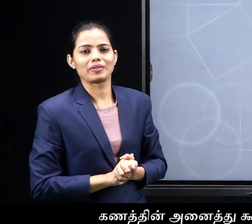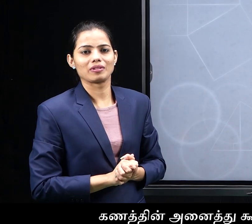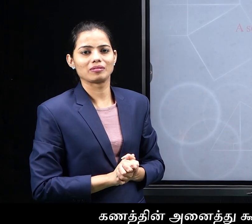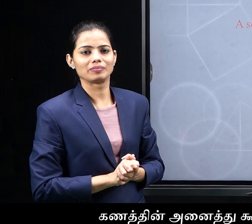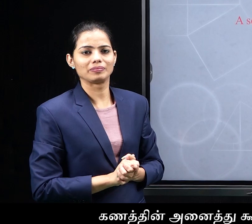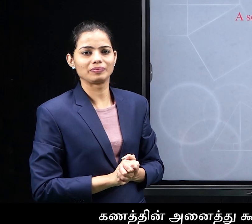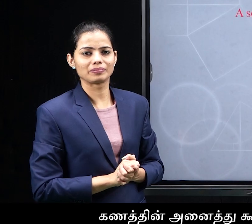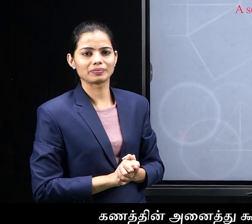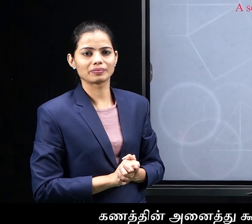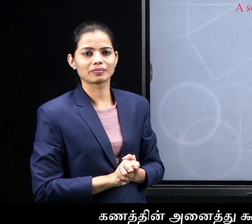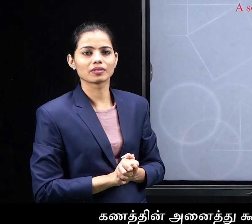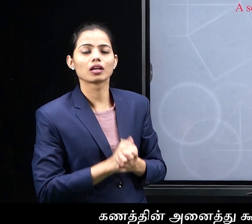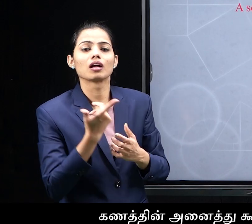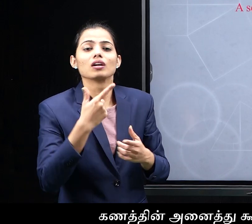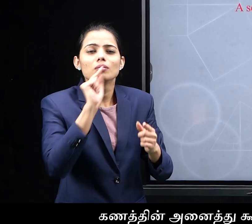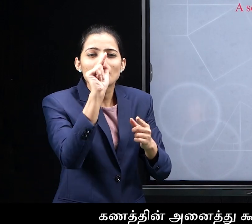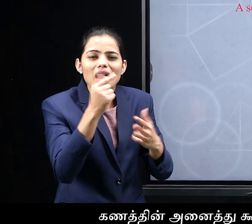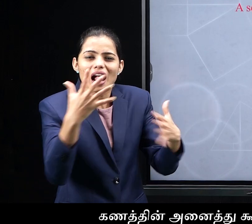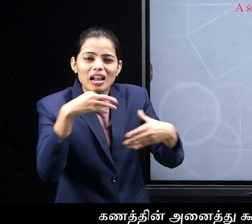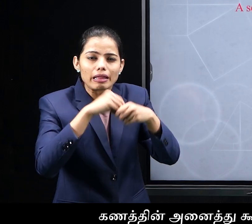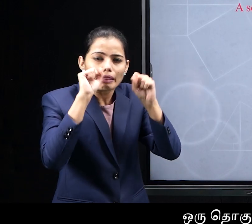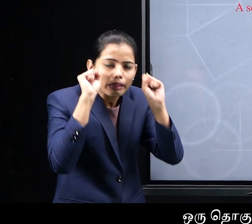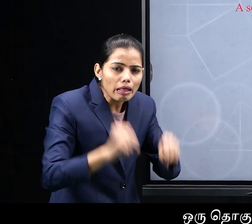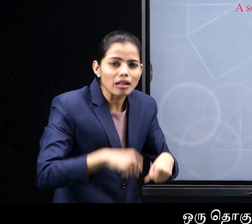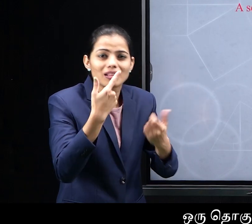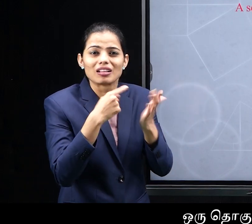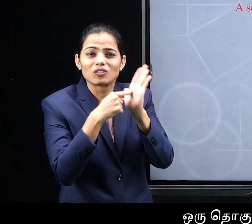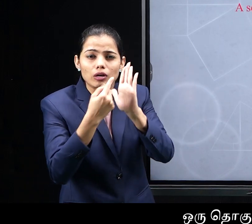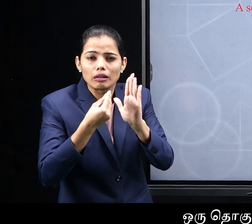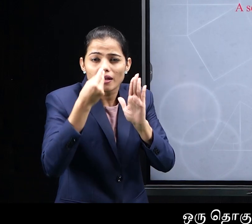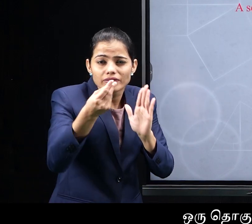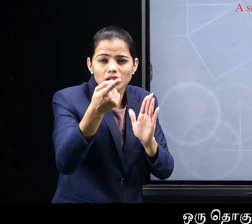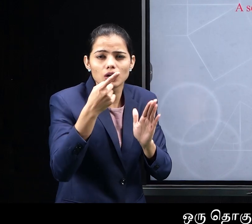கணத்தின் அனைத்து கூறுகளையும் பட்டியலிடுவதன் மூலம் ஒரு தொகுப்பை விவரிக்க முடியும்.